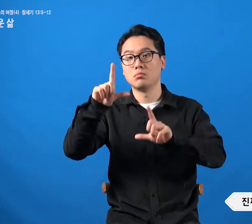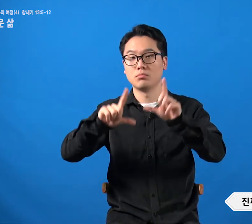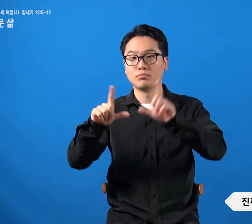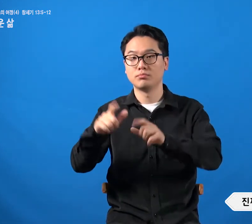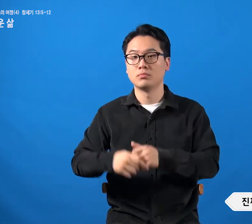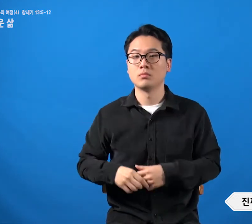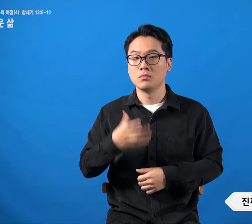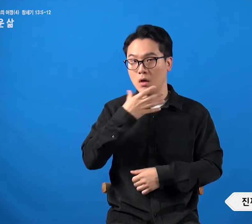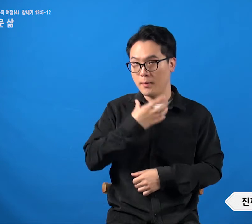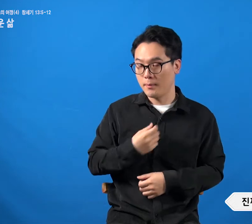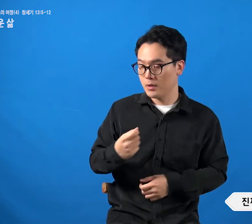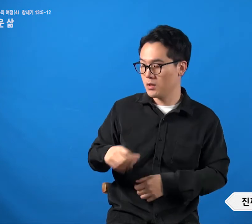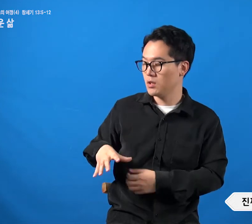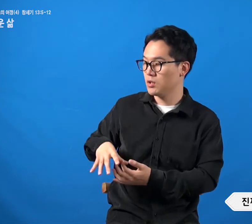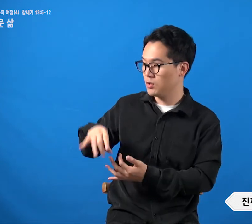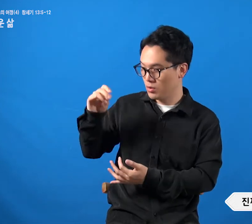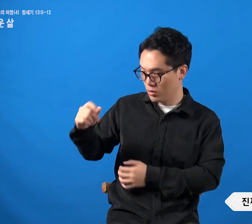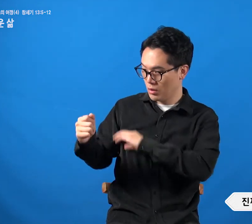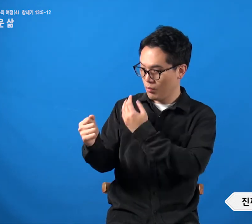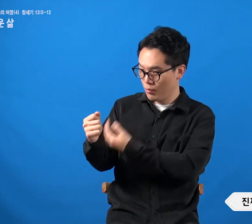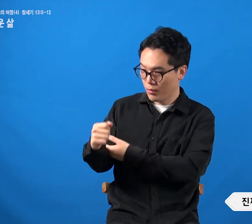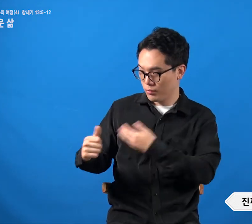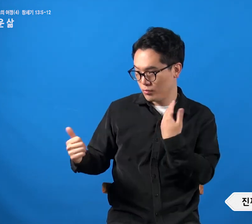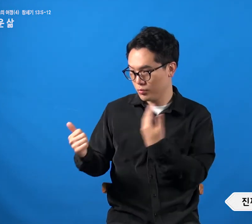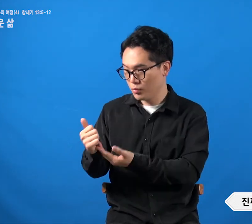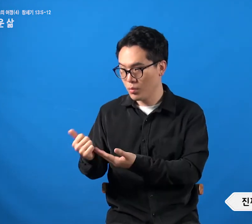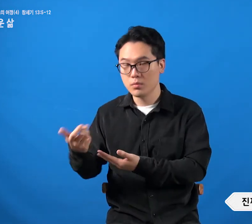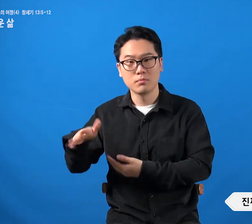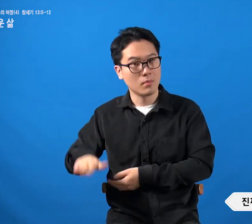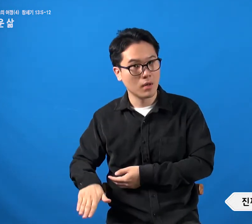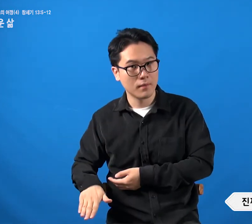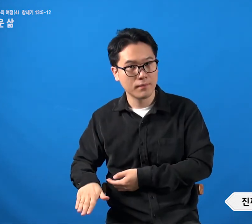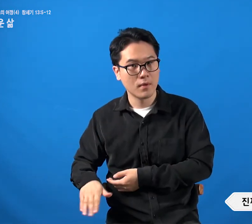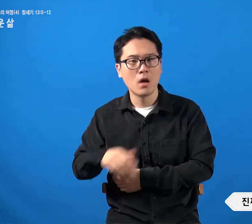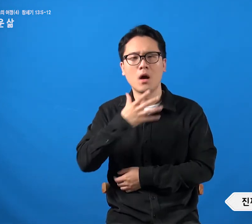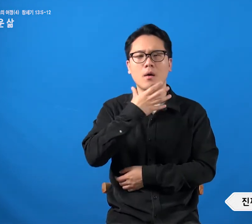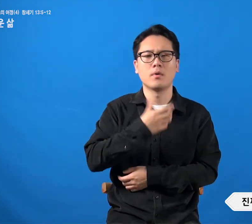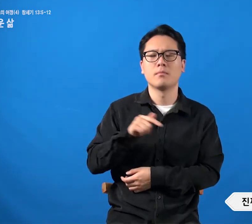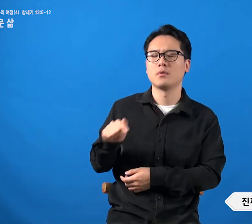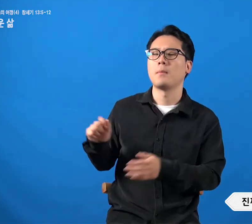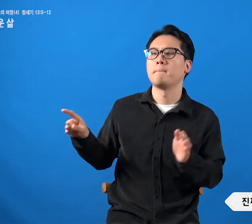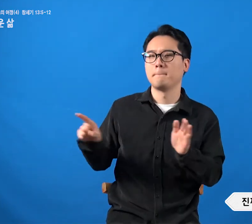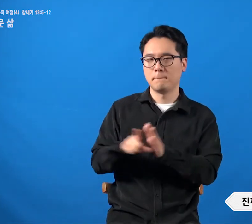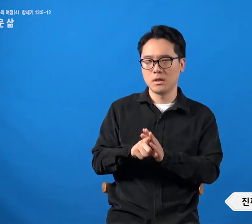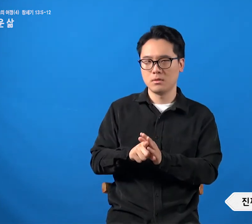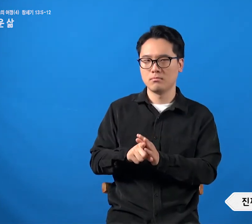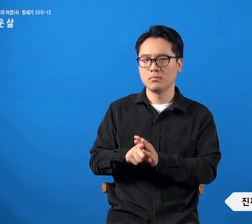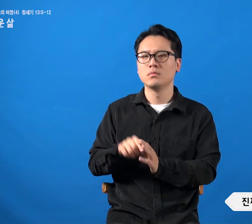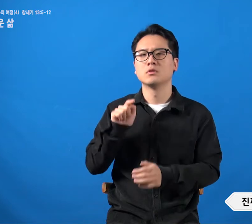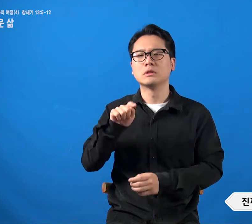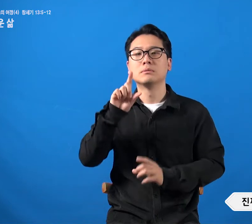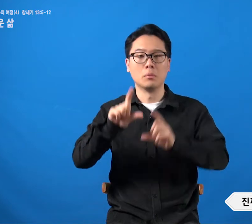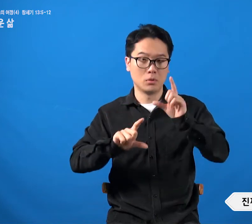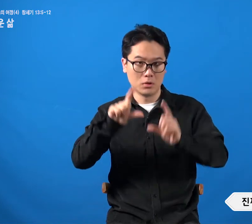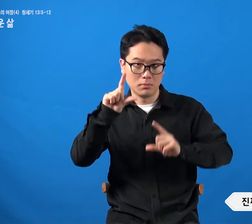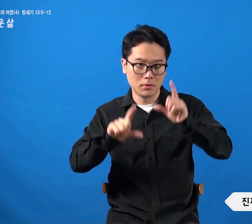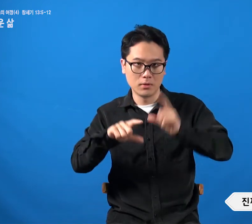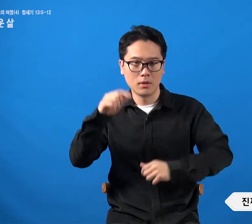아브라함의 선택의 믿음과 신뢰의 모습을 하나님의 지혜로 보여주시는 것을